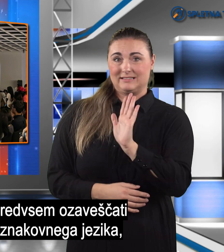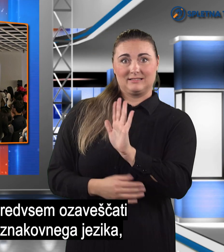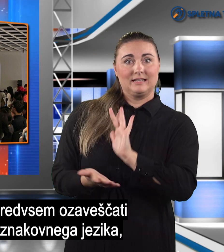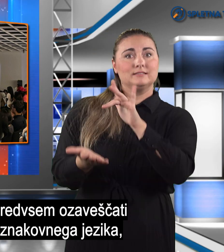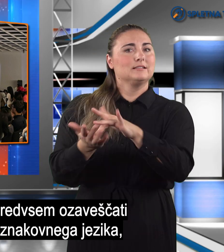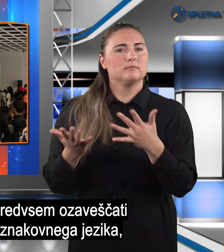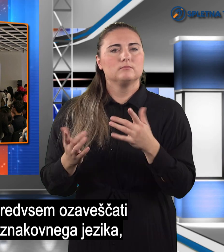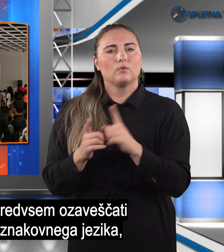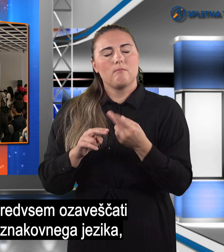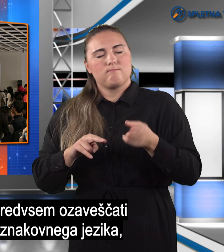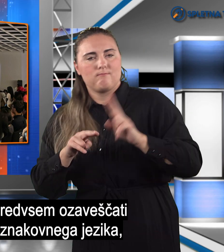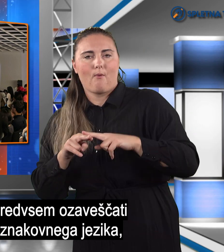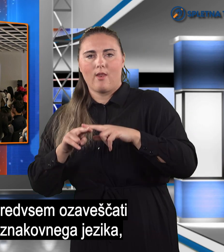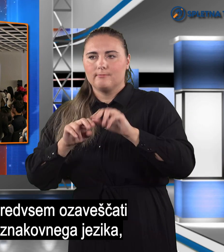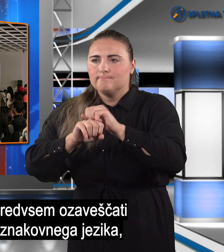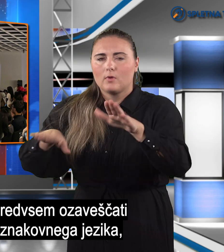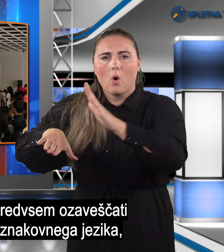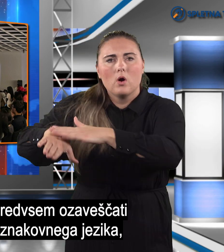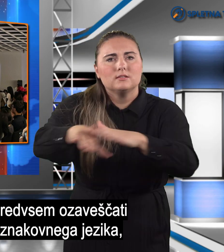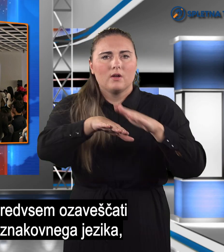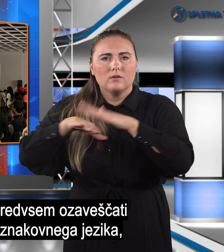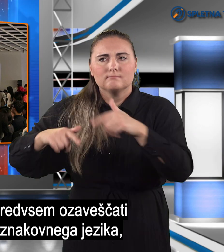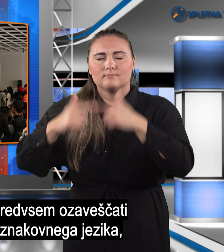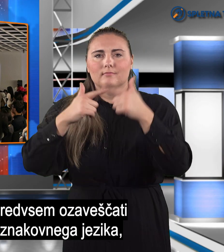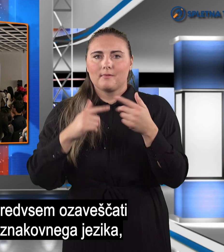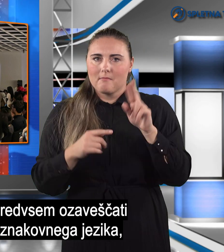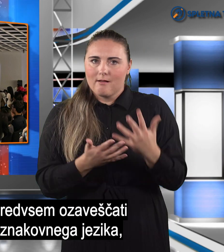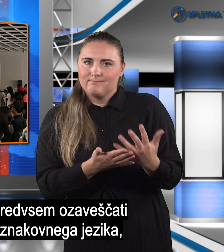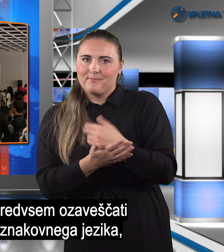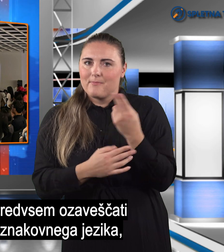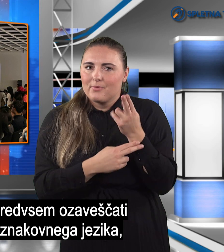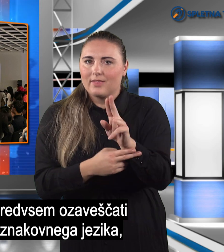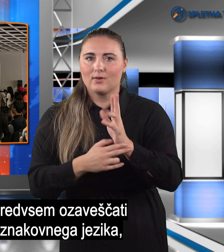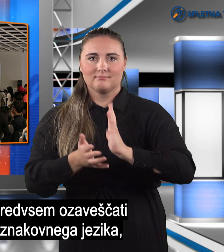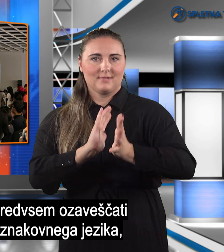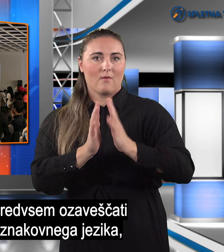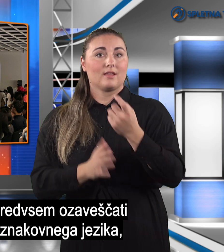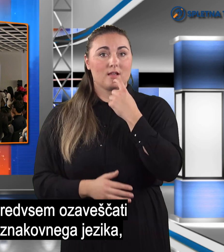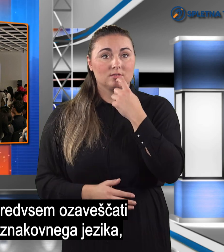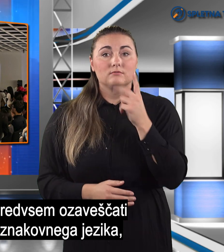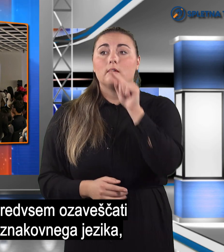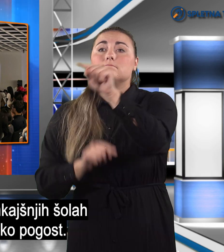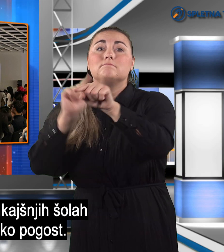Njihov cilj je predvsem ozaveščati o prednostih znakovnega jezika, ki v tamkajšnjih šolah ni tako pogost.